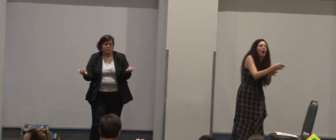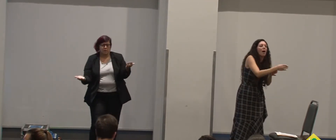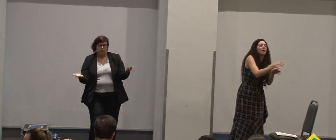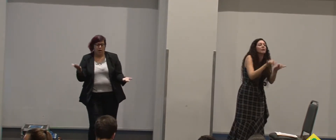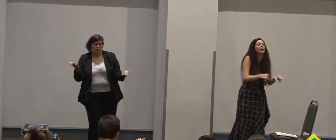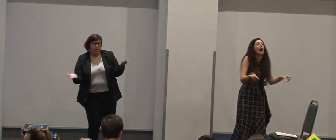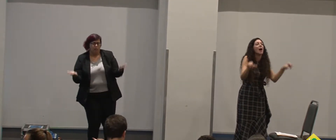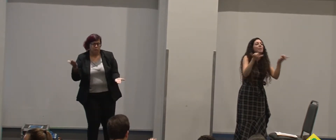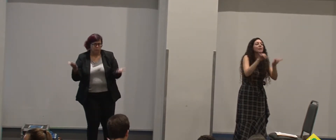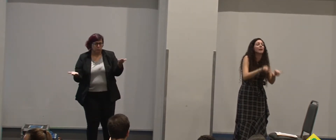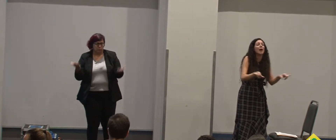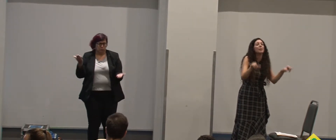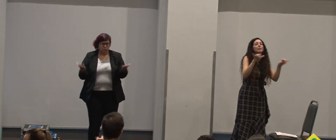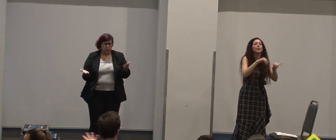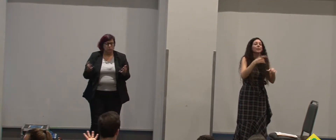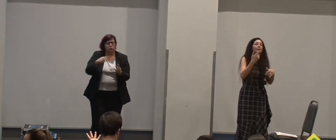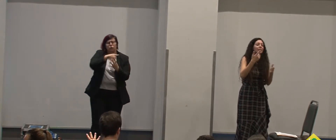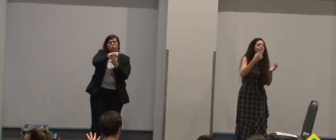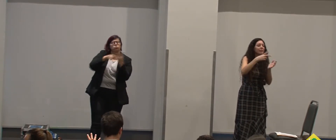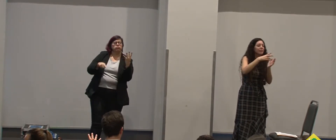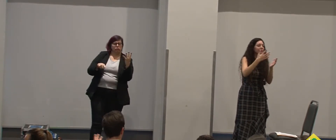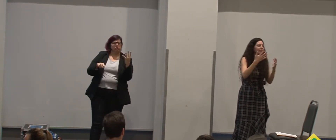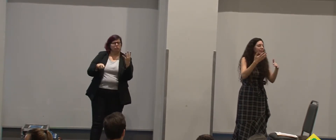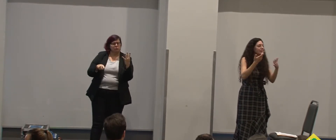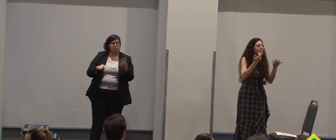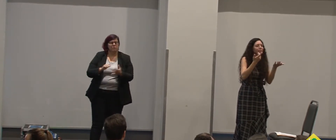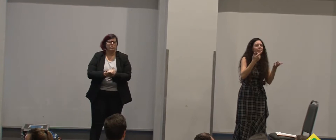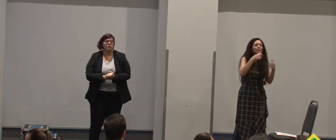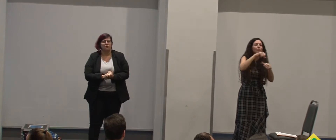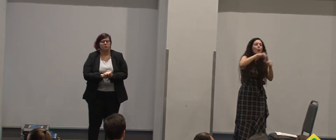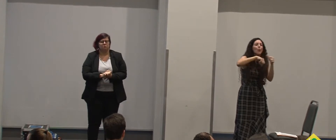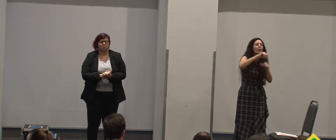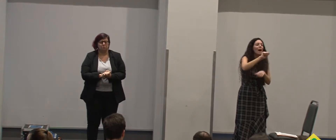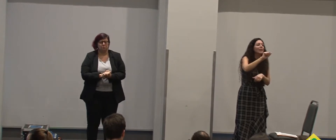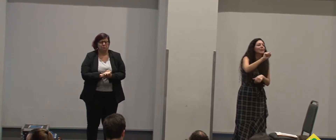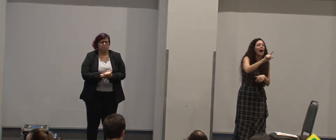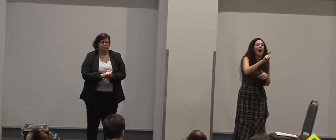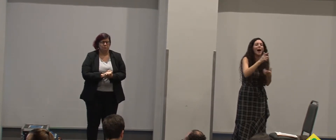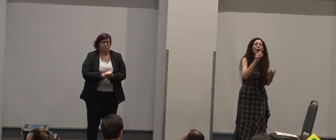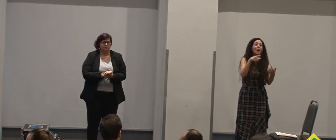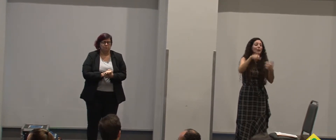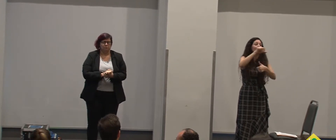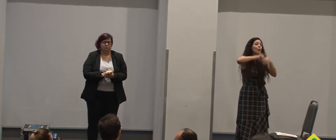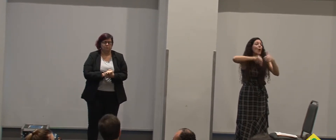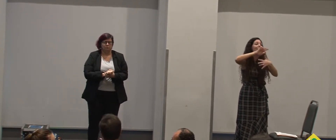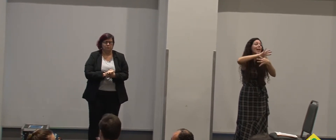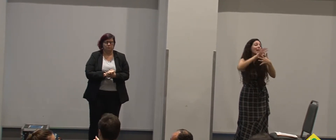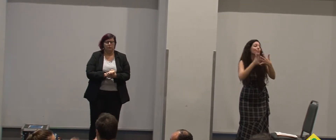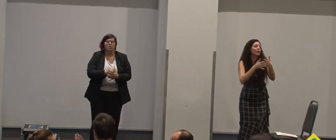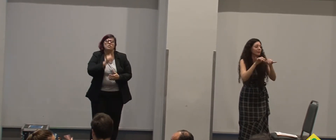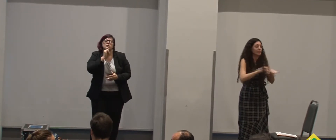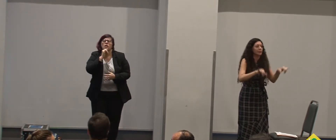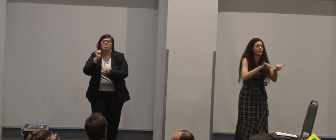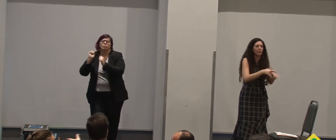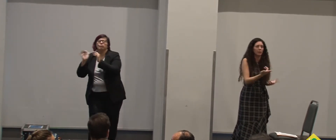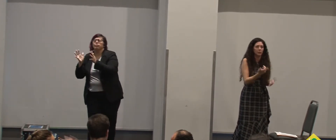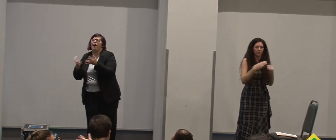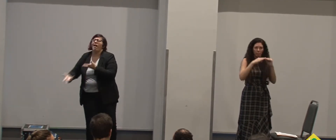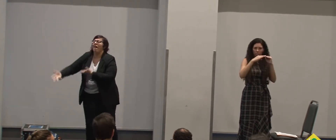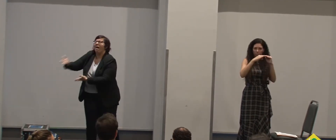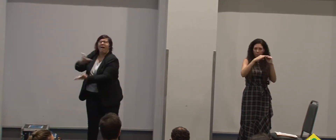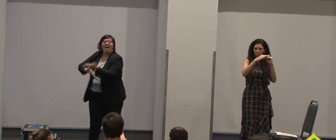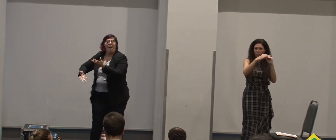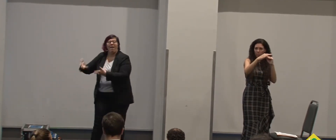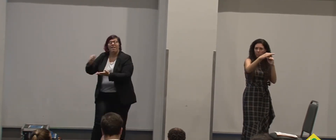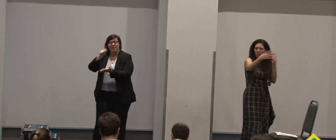equilibrada. Então, a gente não pode se utilizar do mesmo registro o tempo inteiro. Só essa utilização da